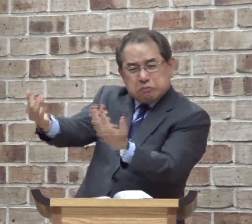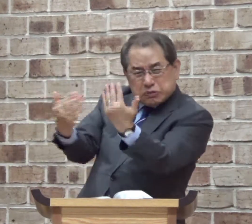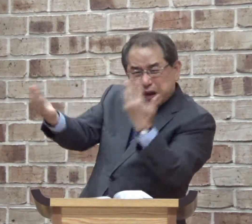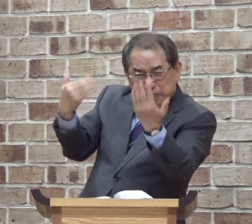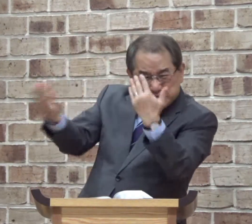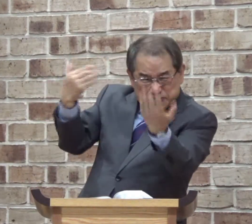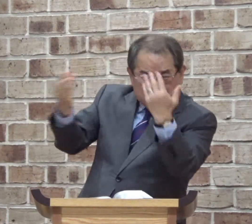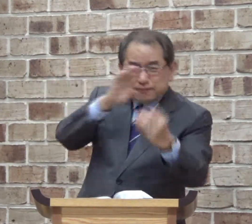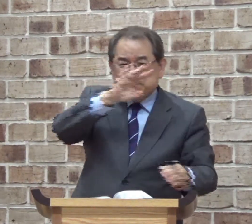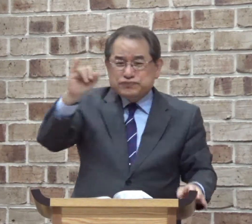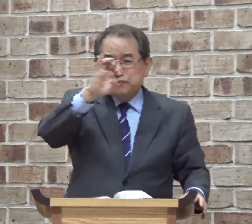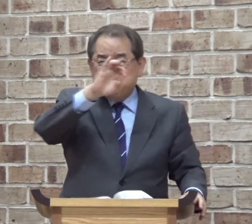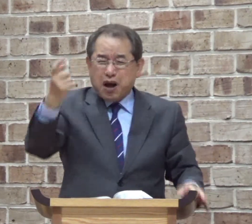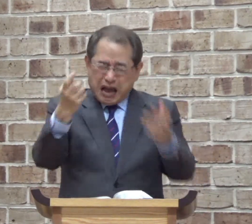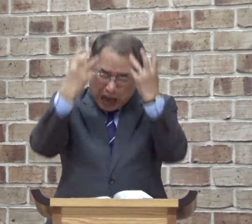썼던 사람입니다. 근데